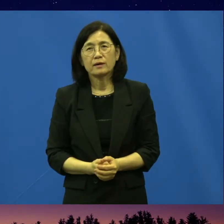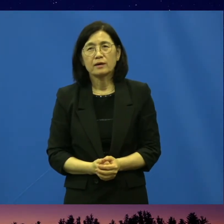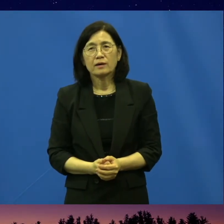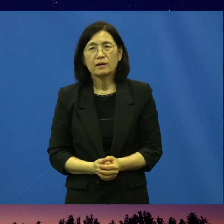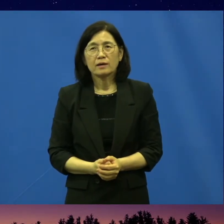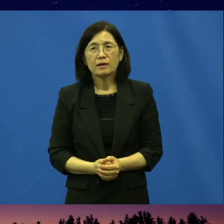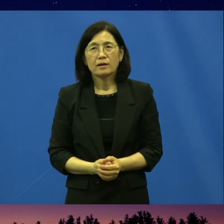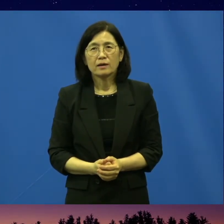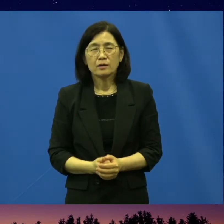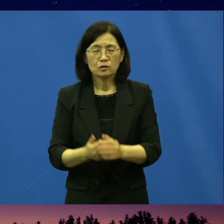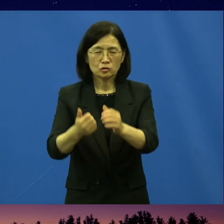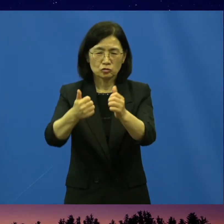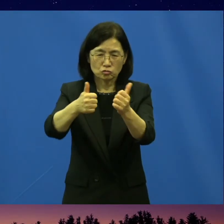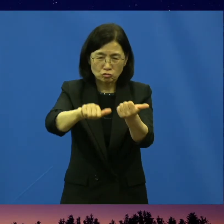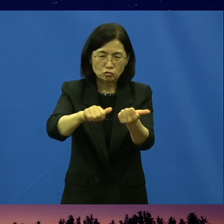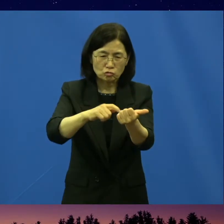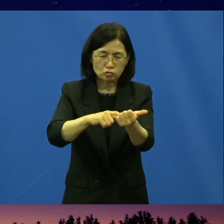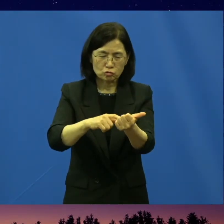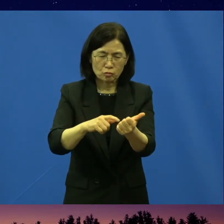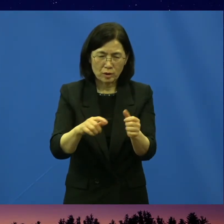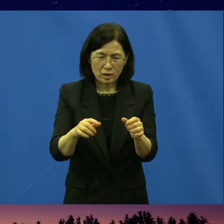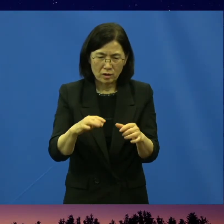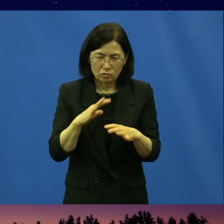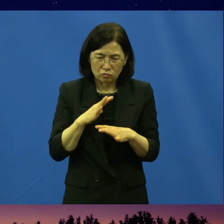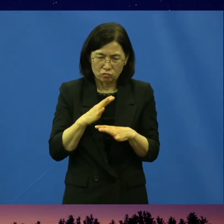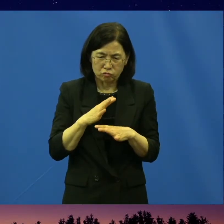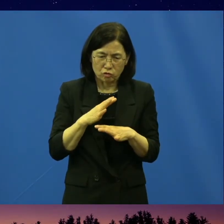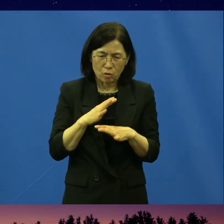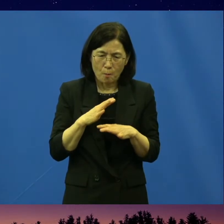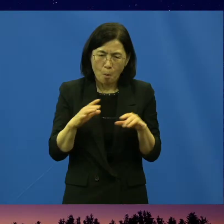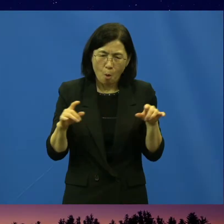이 죽음의 압박, 죽음의 공포,